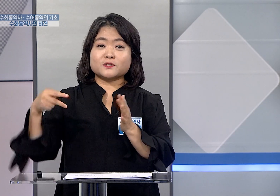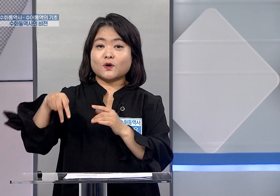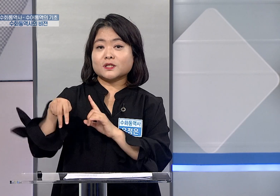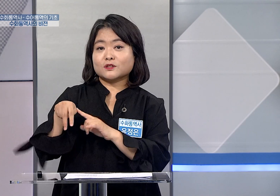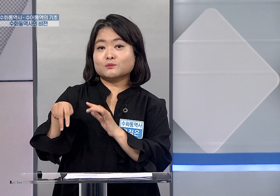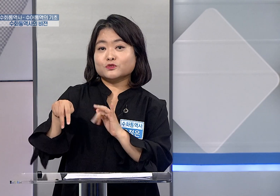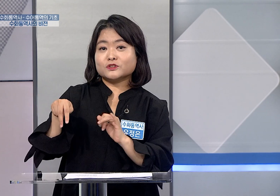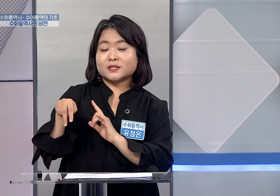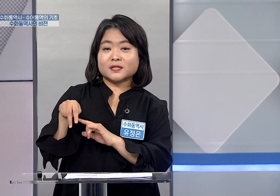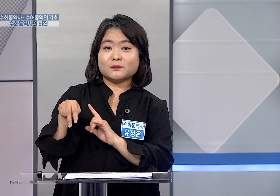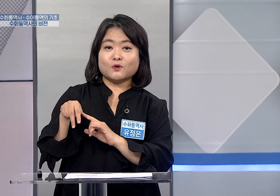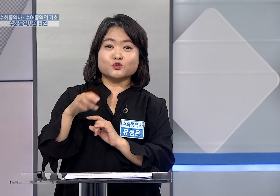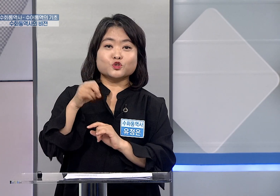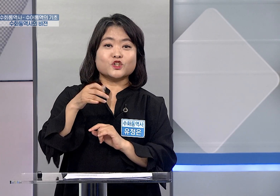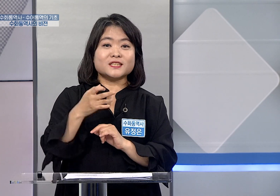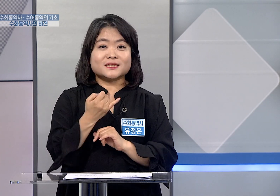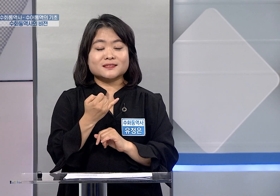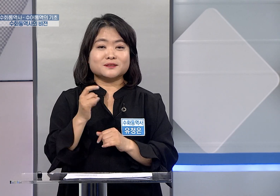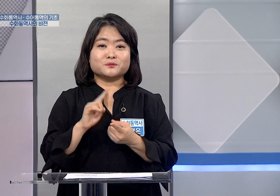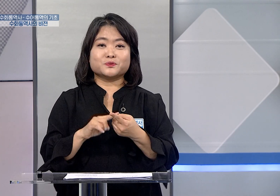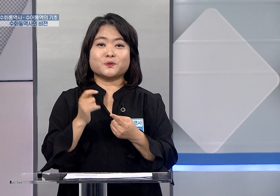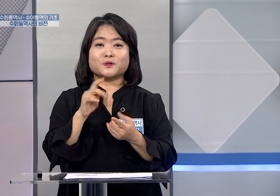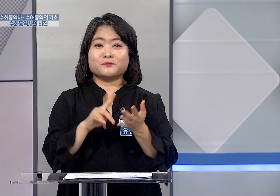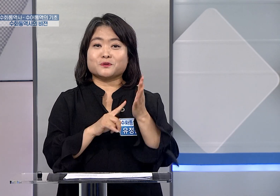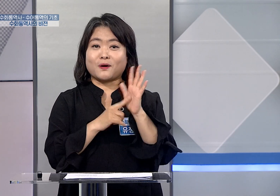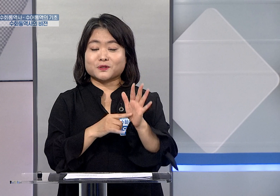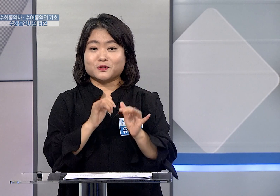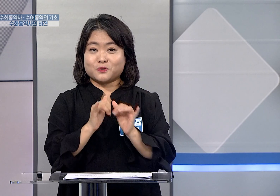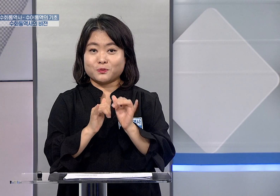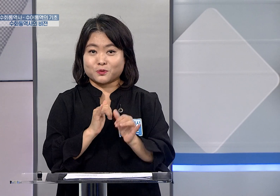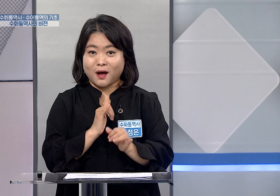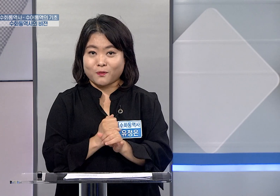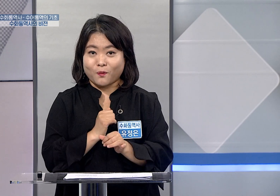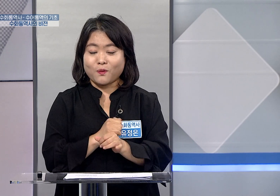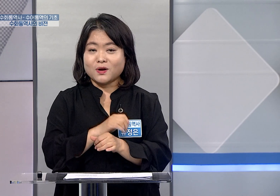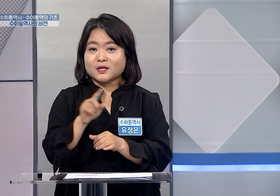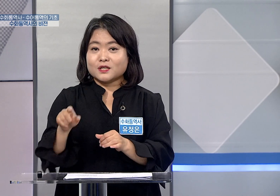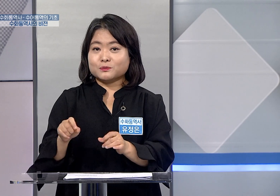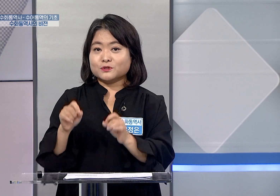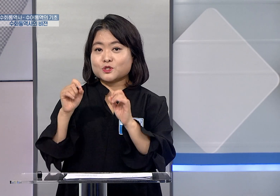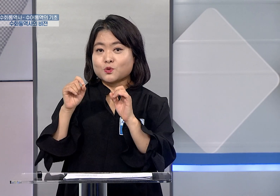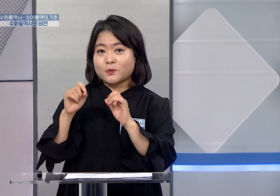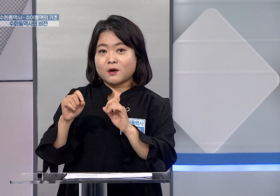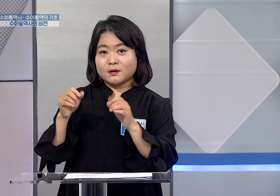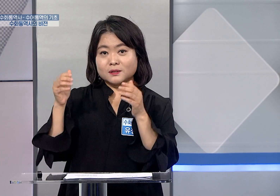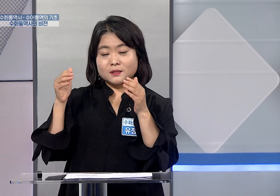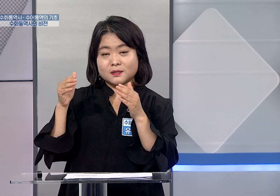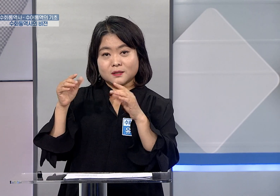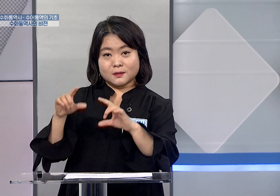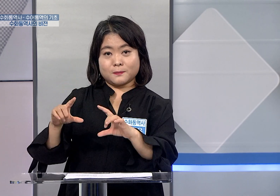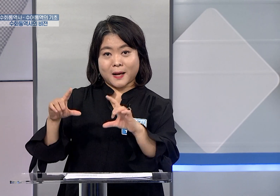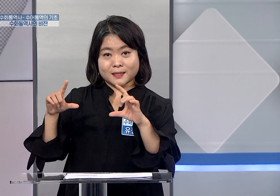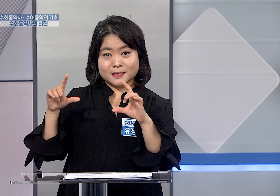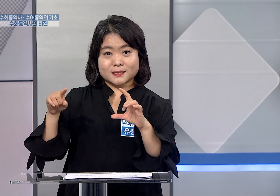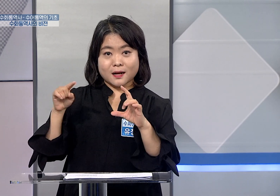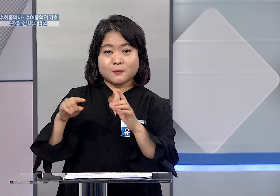서 있던 분들이 뭐 유퀴즈 프로그램도 나와서 인터뷰도 하고 이분들이 조명을 받기